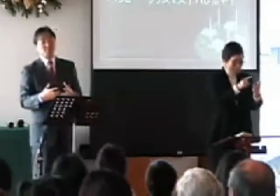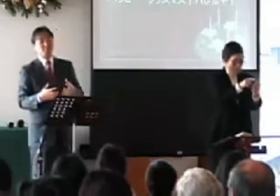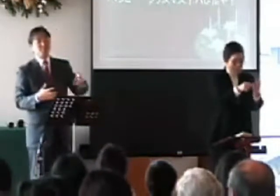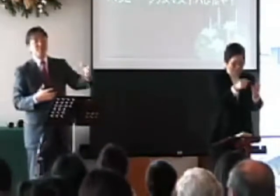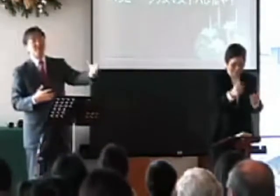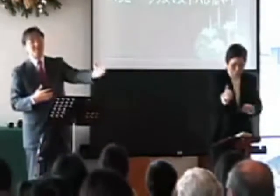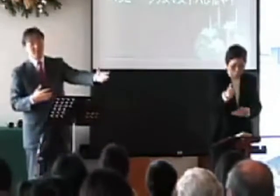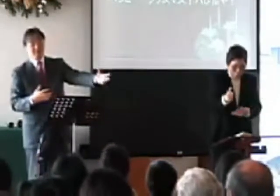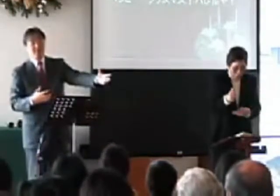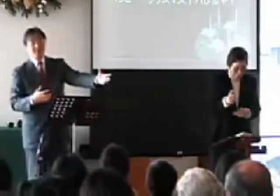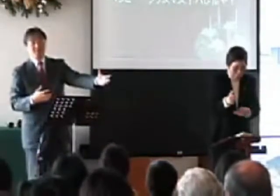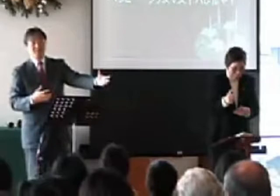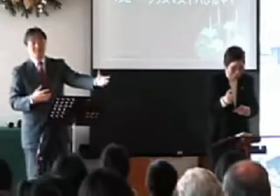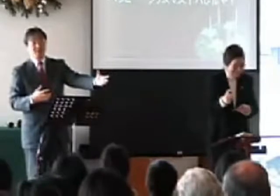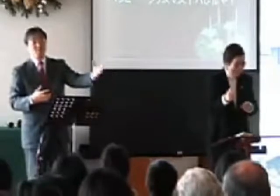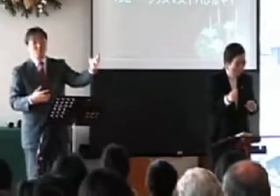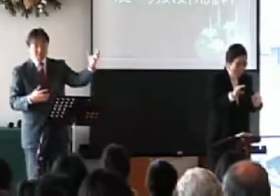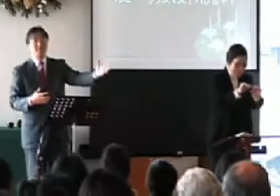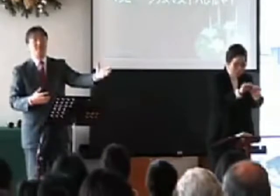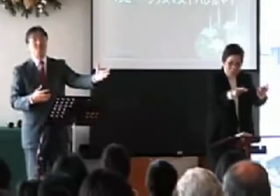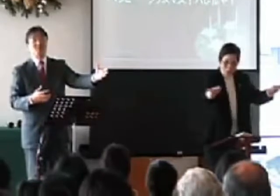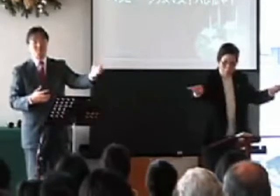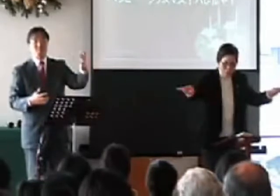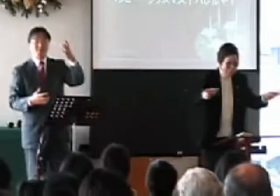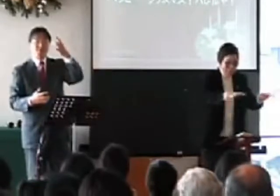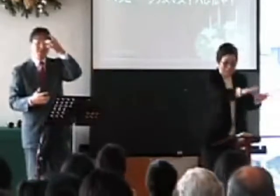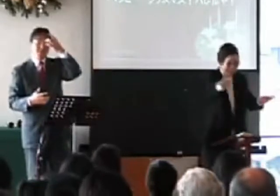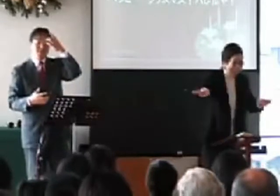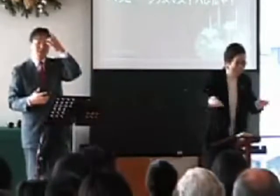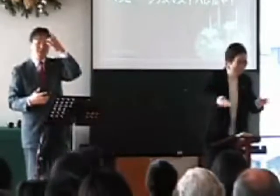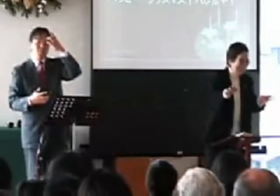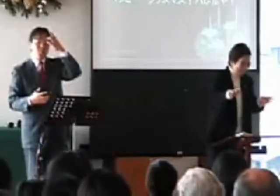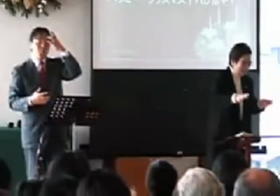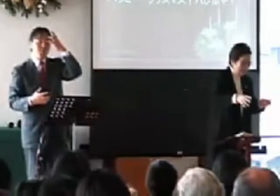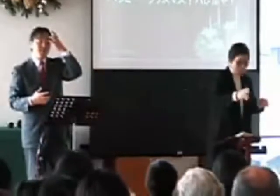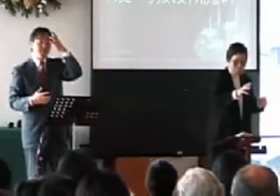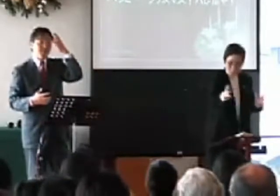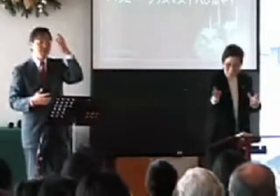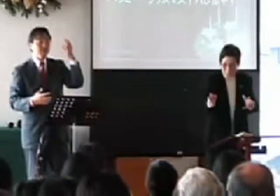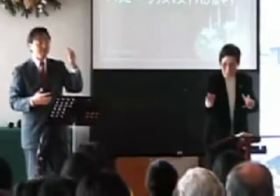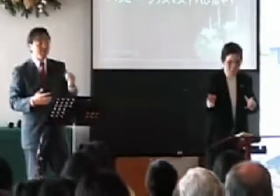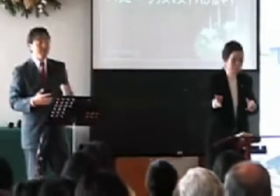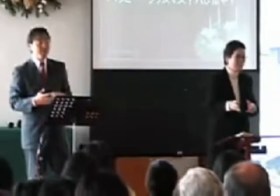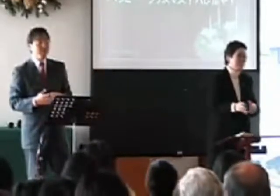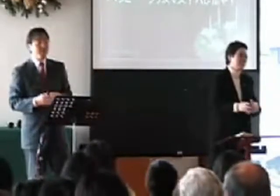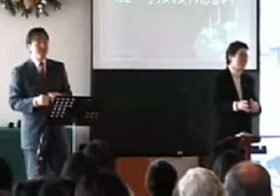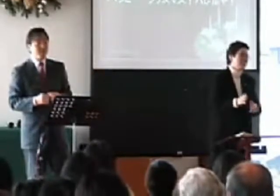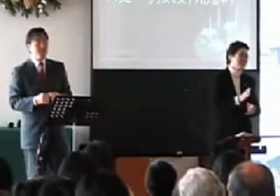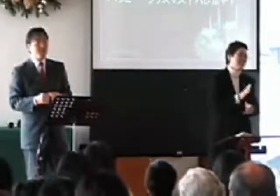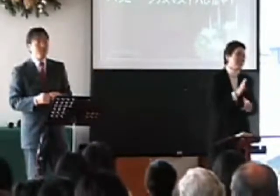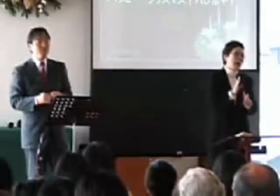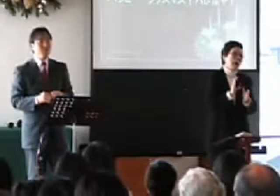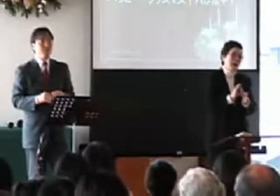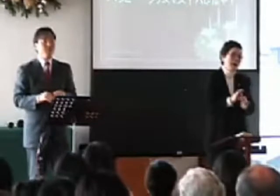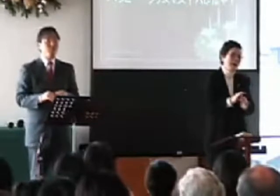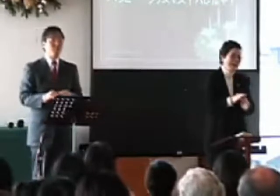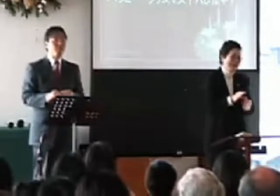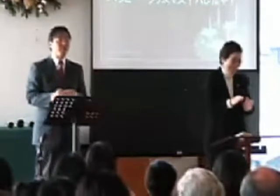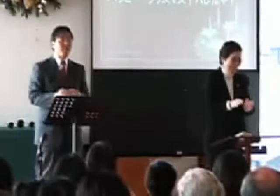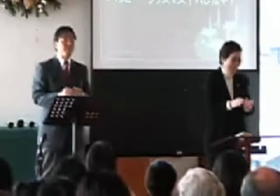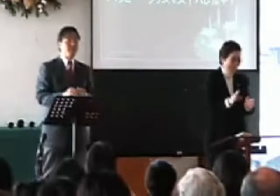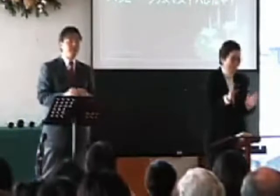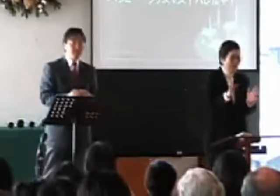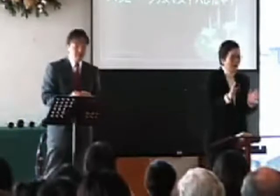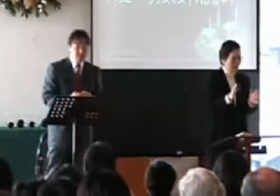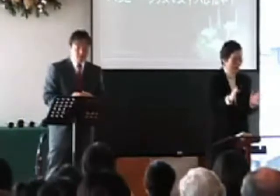だって黄金乳香持つ薬持ってるんだよ、ね、3人のじいさんが黄金乳香持つ薬